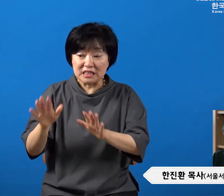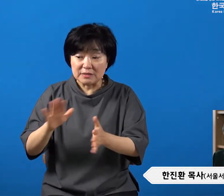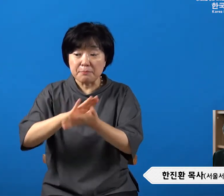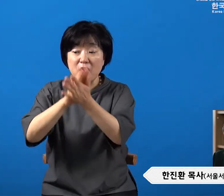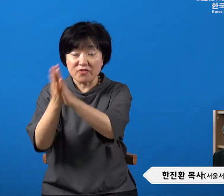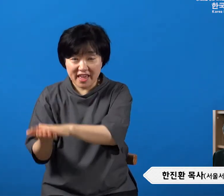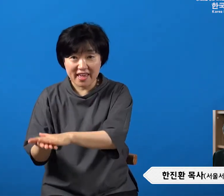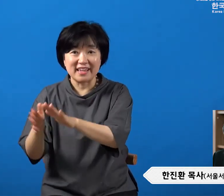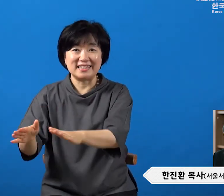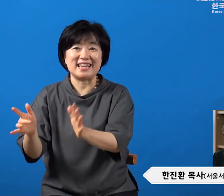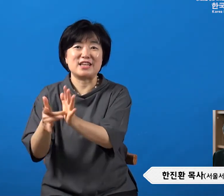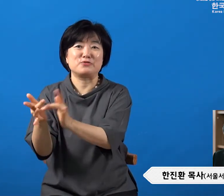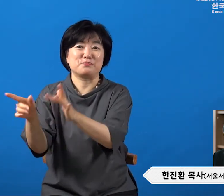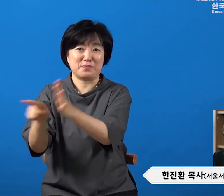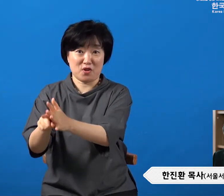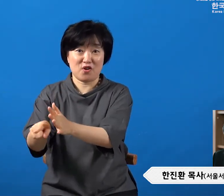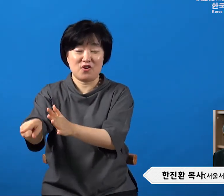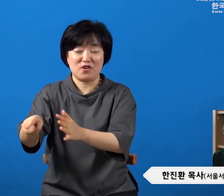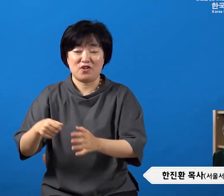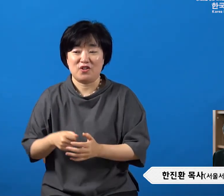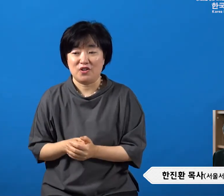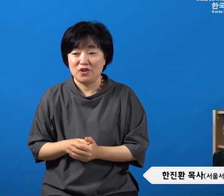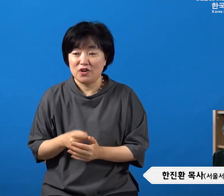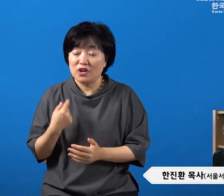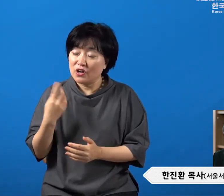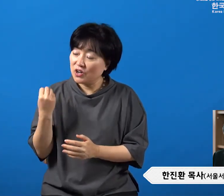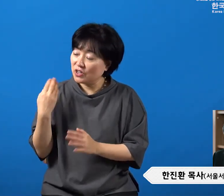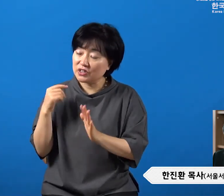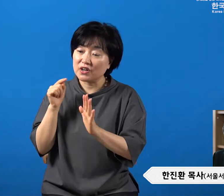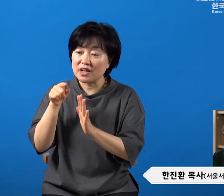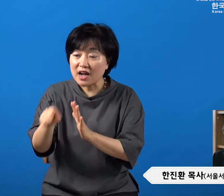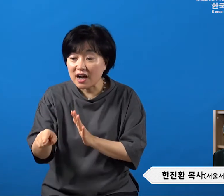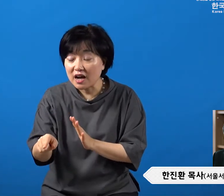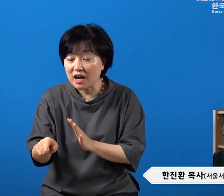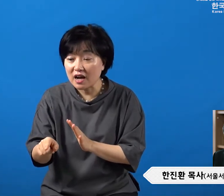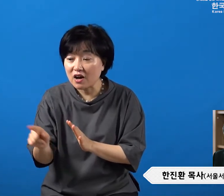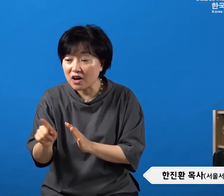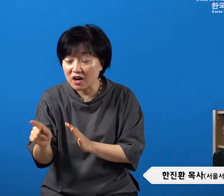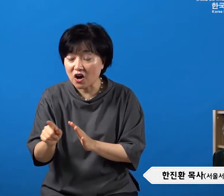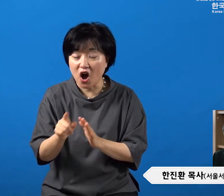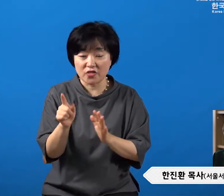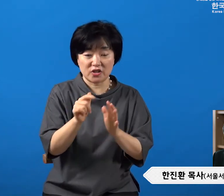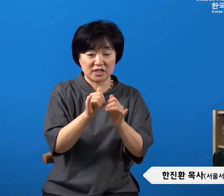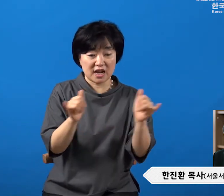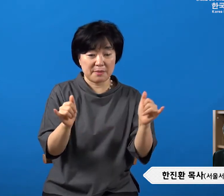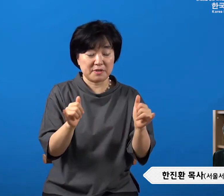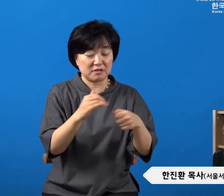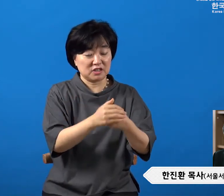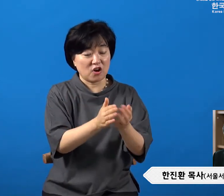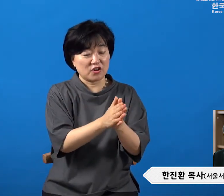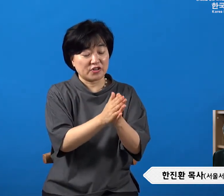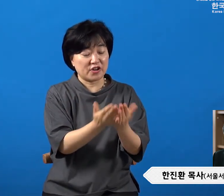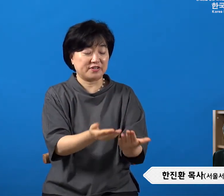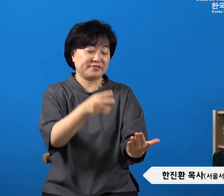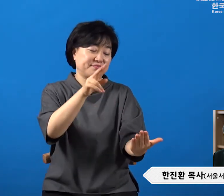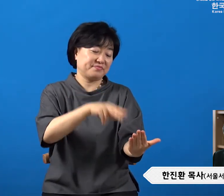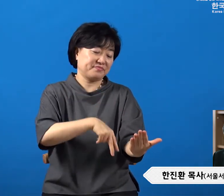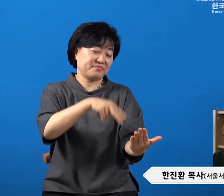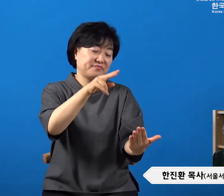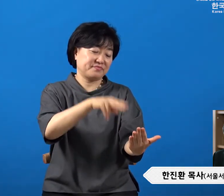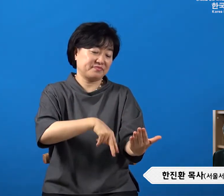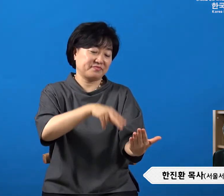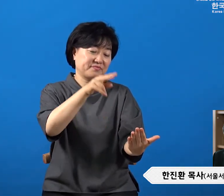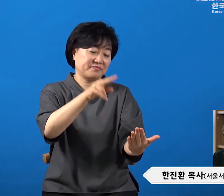다가가서 아저씨 뭐 하십니까? 했더니 예, 성경 읽고 있습니다. 인류학자가 냉소를